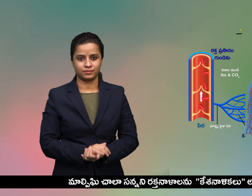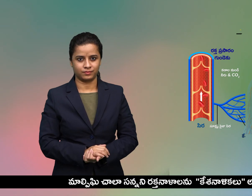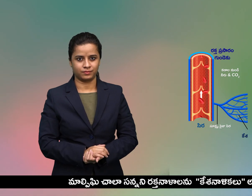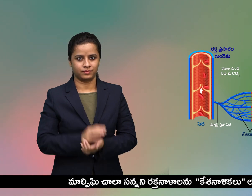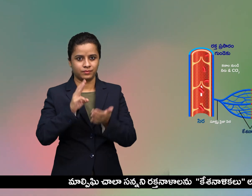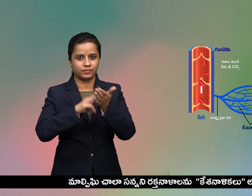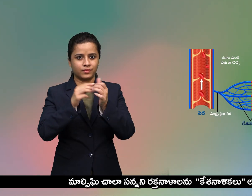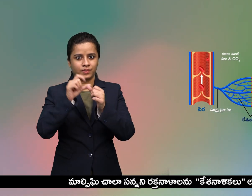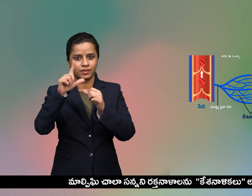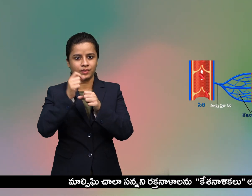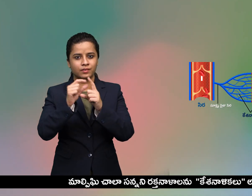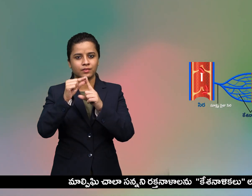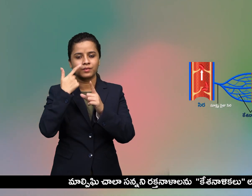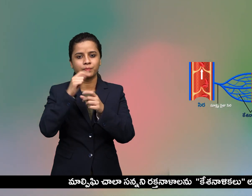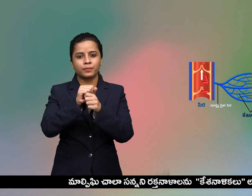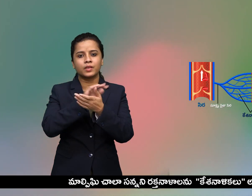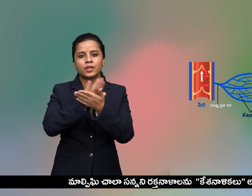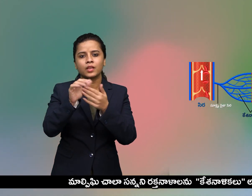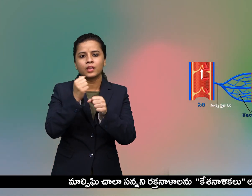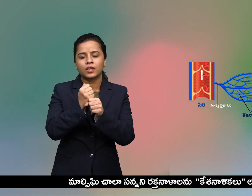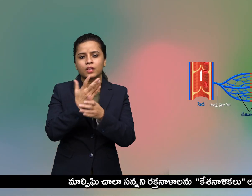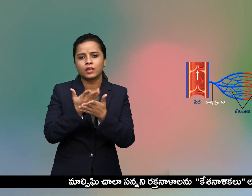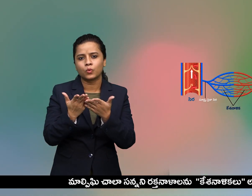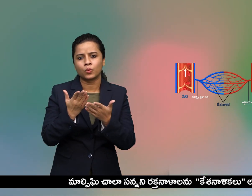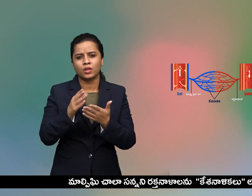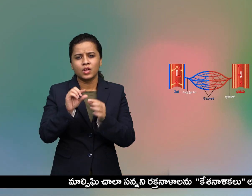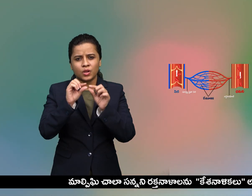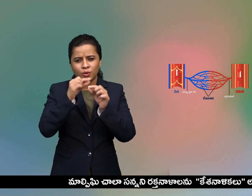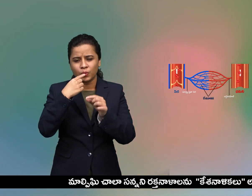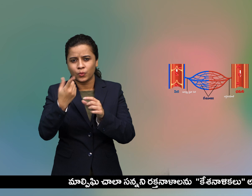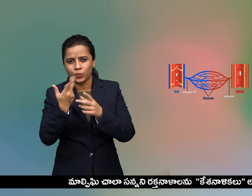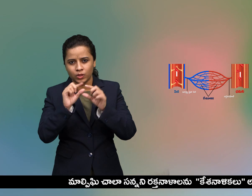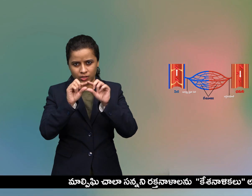మాల్పిగి చాలా సన్నని రక్తనాళాలను కేశనాళికలు అని పిలిచారు.